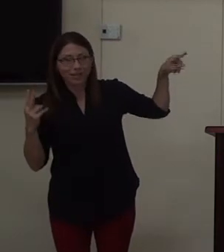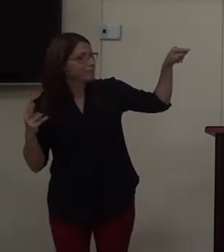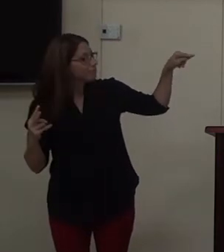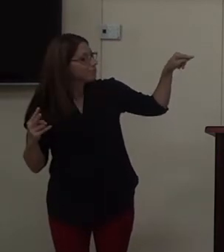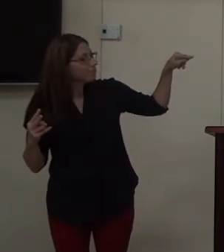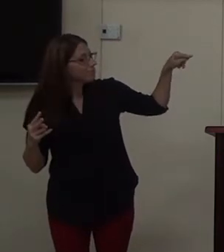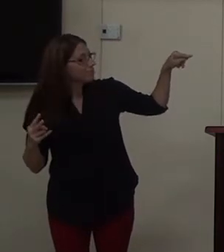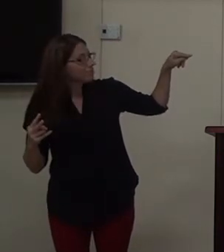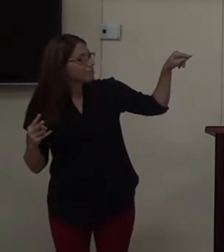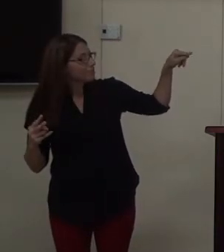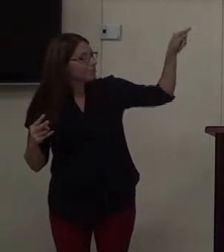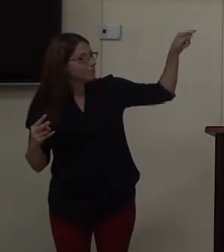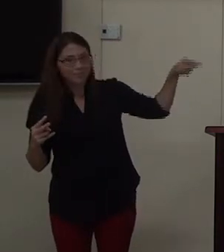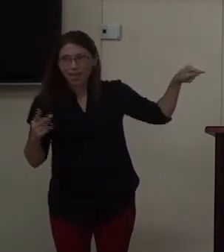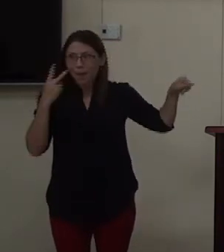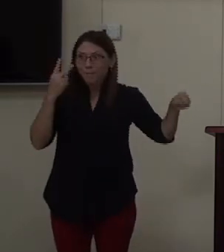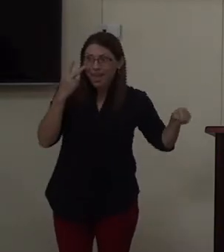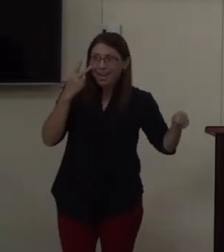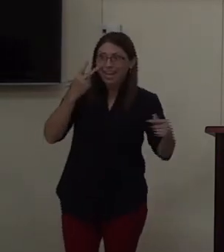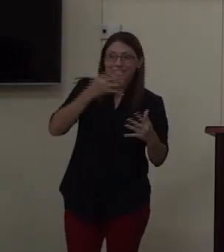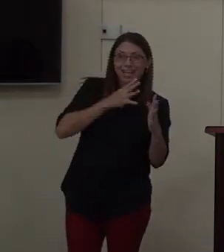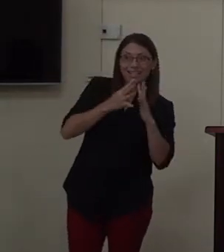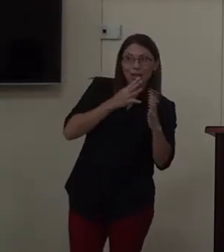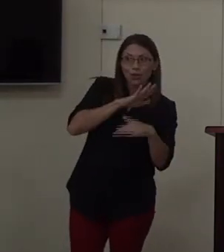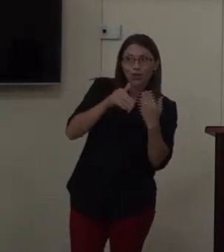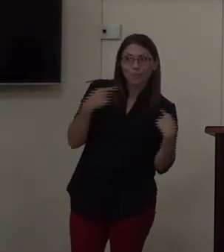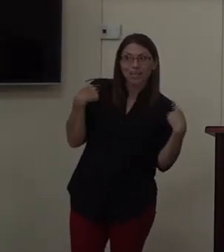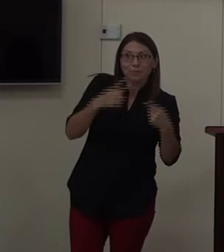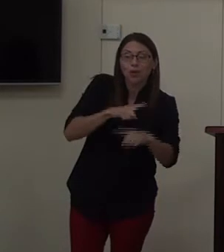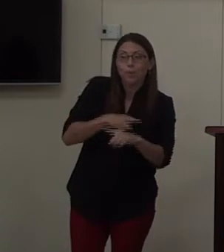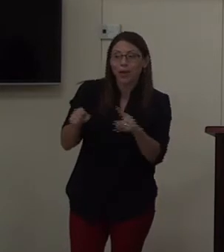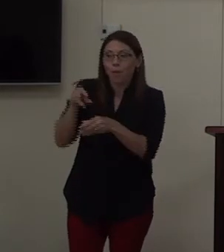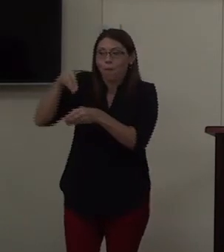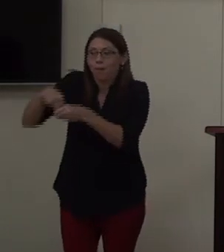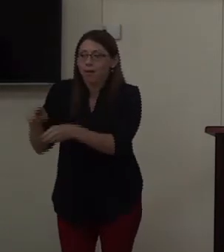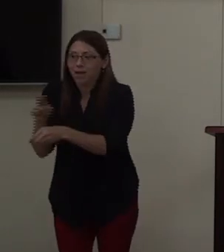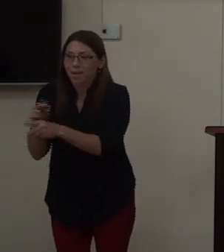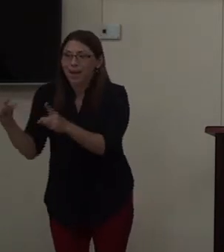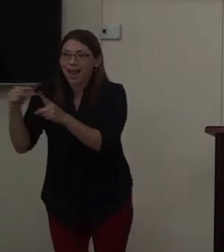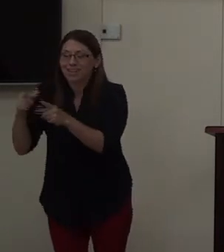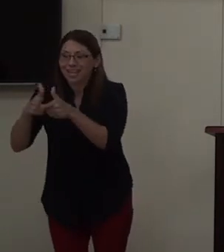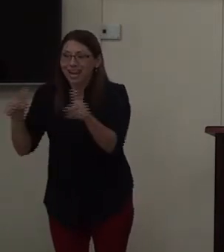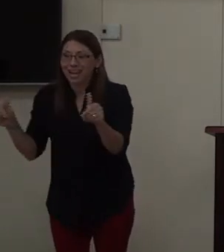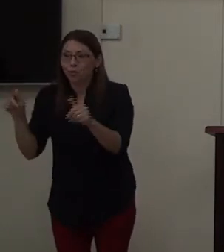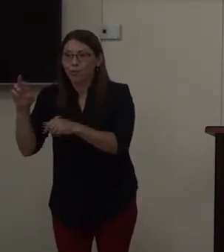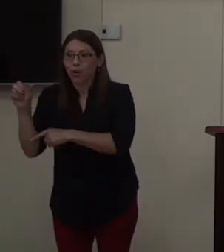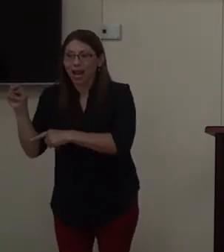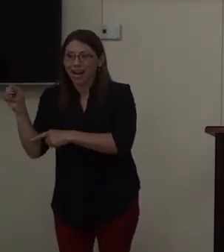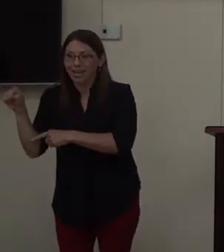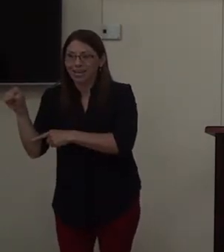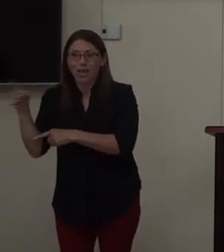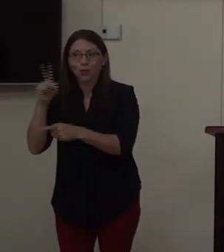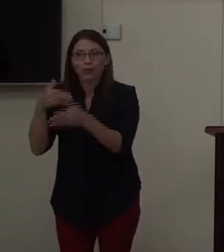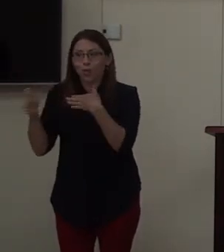están interactuando totalmente en español y meten palabras en la lengua de Dorán, ¿verdad? No es cualquier palabra, además es muy